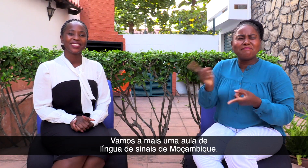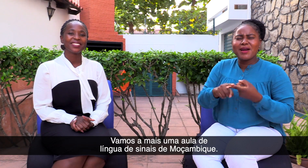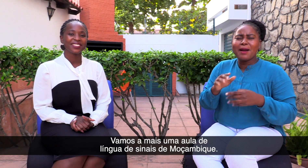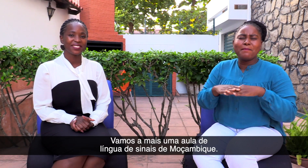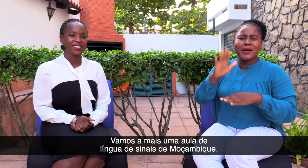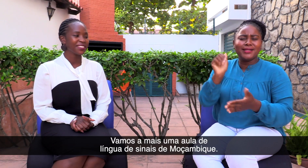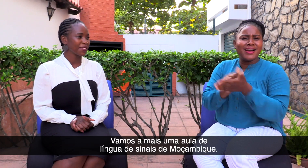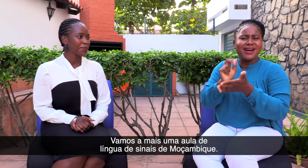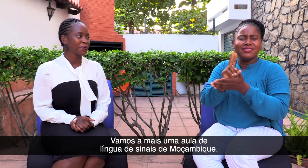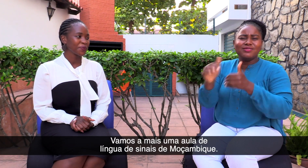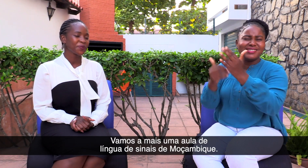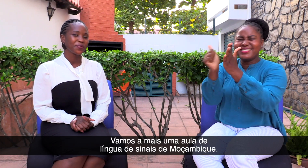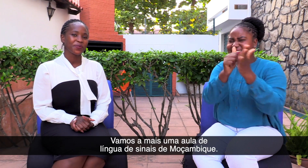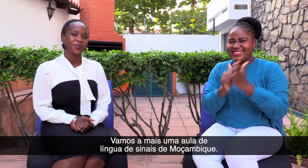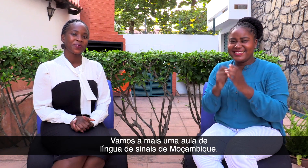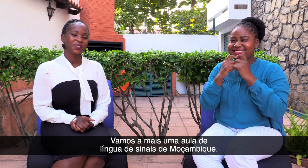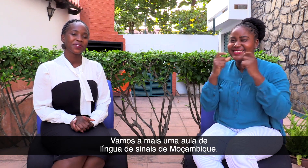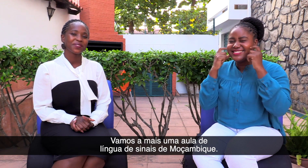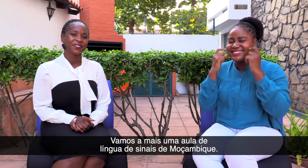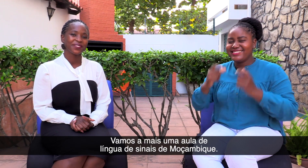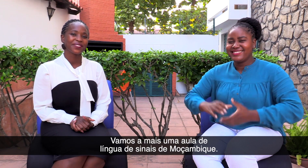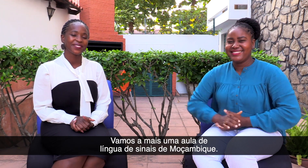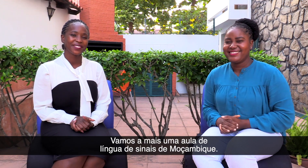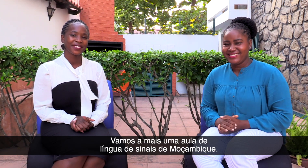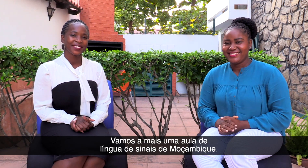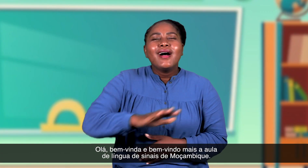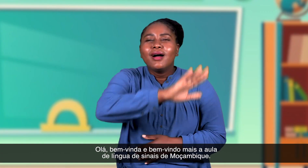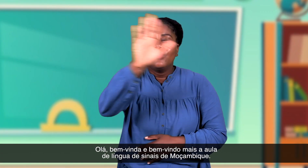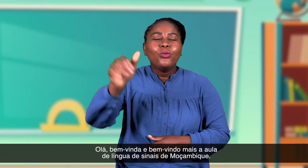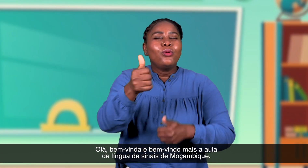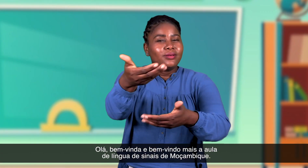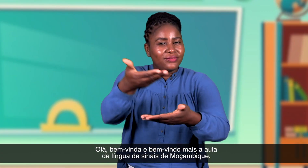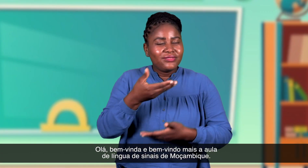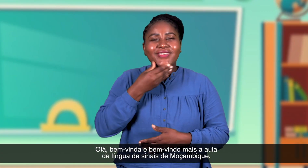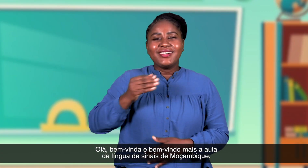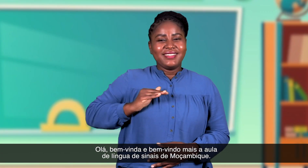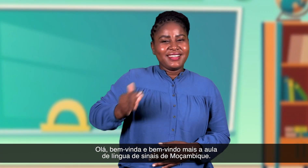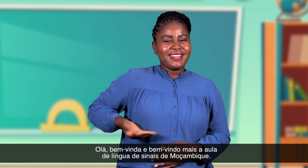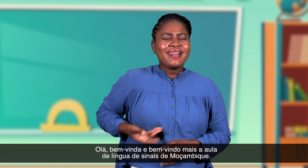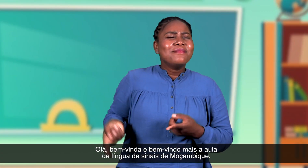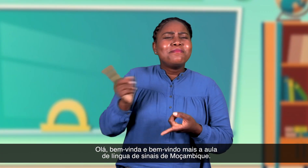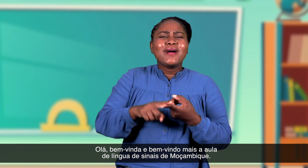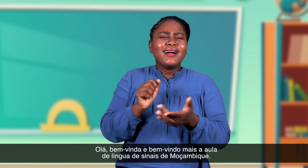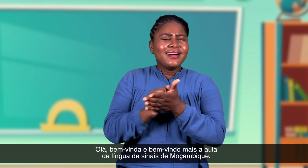Vamos a mais uma aula de língua de sinais de Moçambique. Olá, bem-vinda e